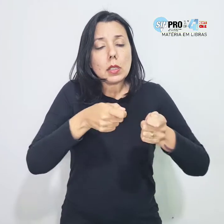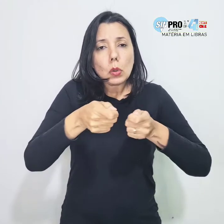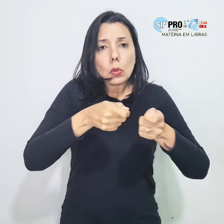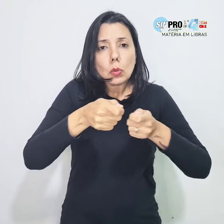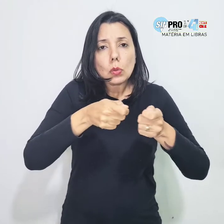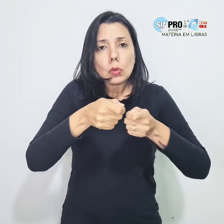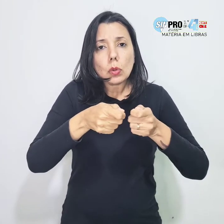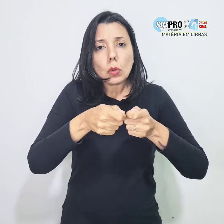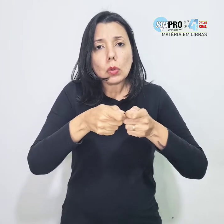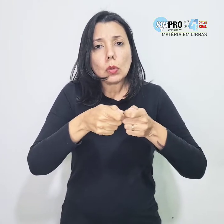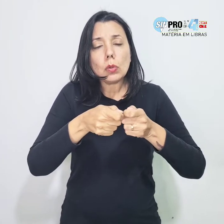de Imunidade,